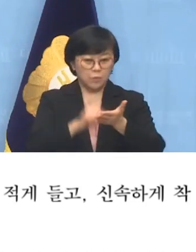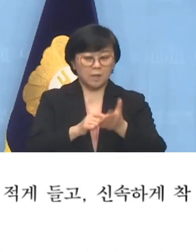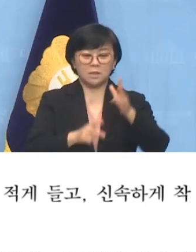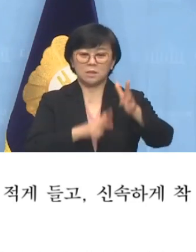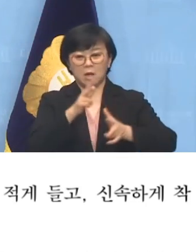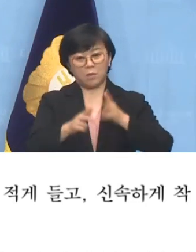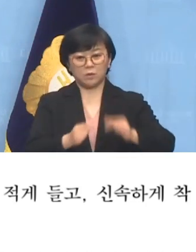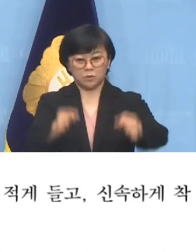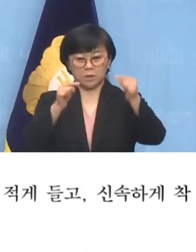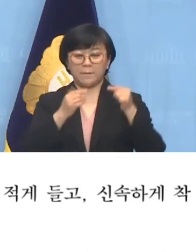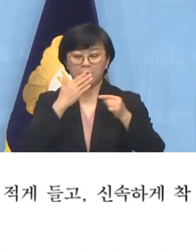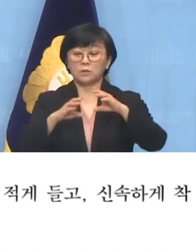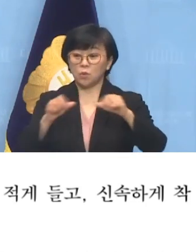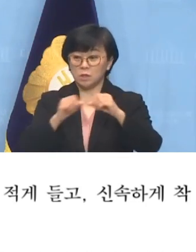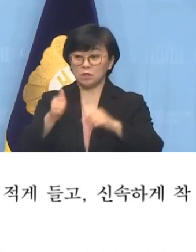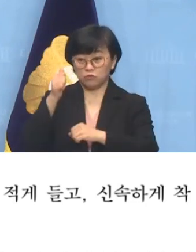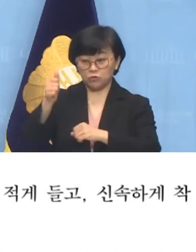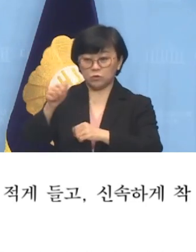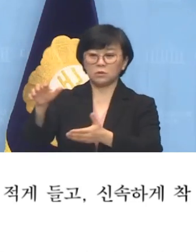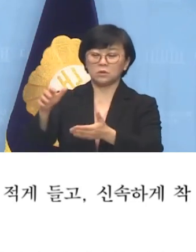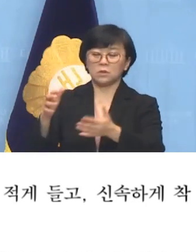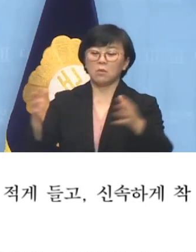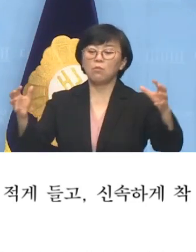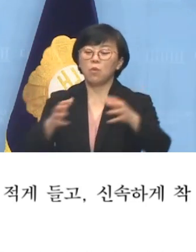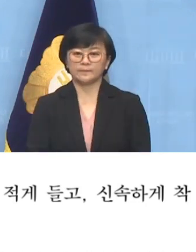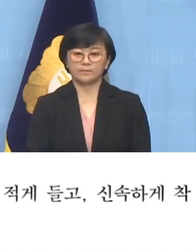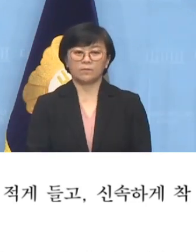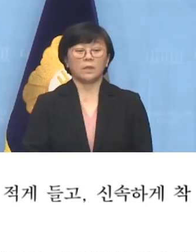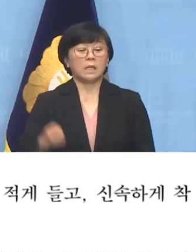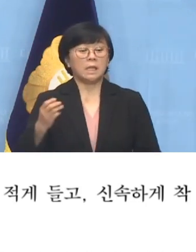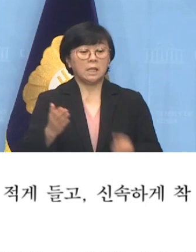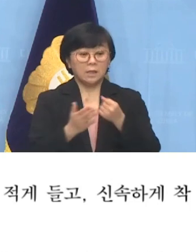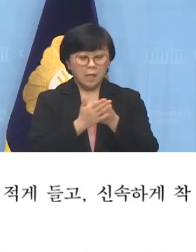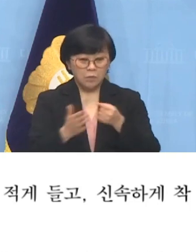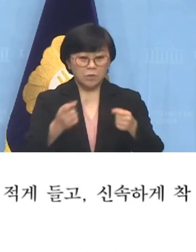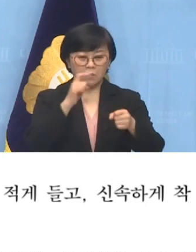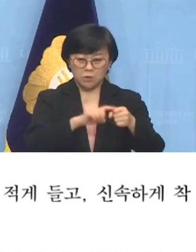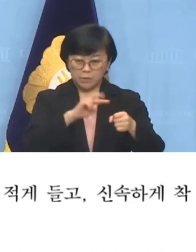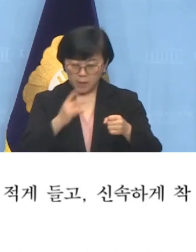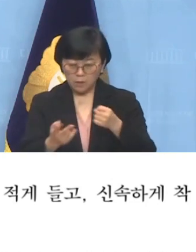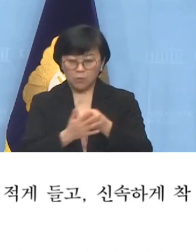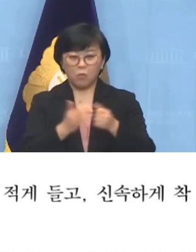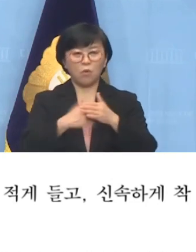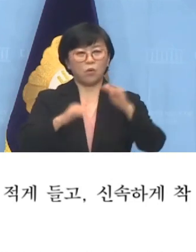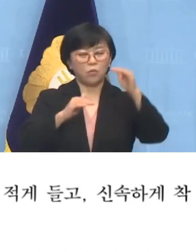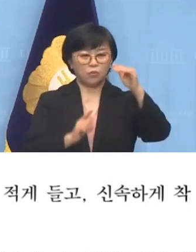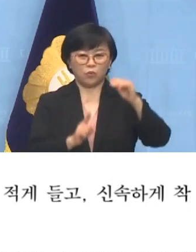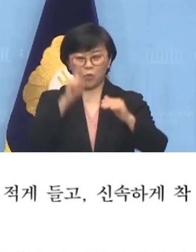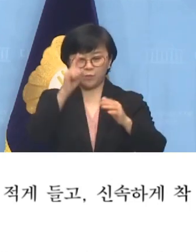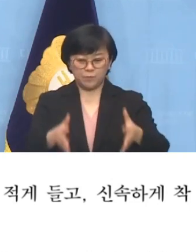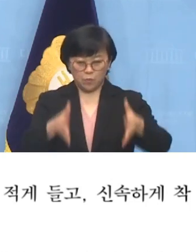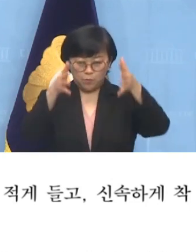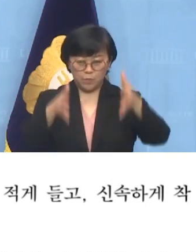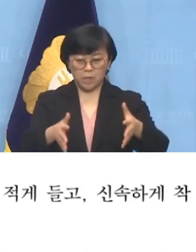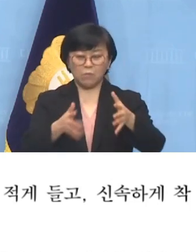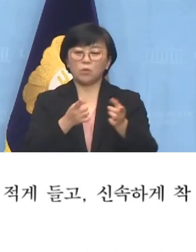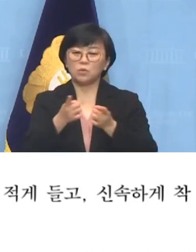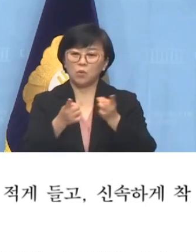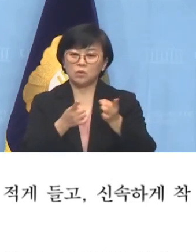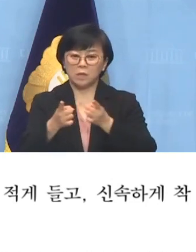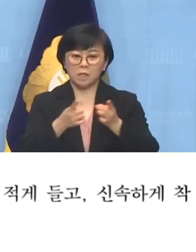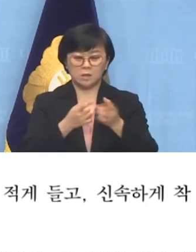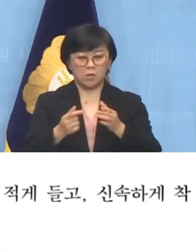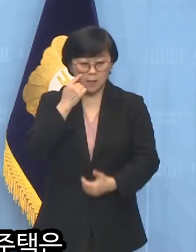이 사업에 동참할 수 있는 토지주들을 확보할 수 있다고 확신합니다. 그래서 용도지역 변경이나 용적률 완화, 높이 완화 등의 인센티브로 고밀